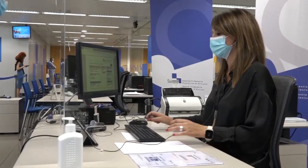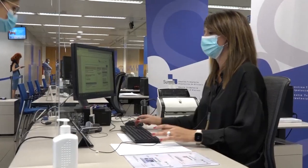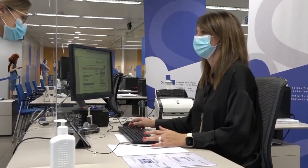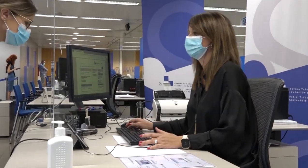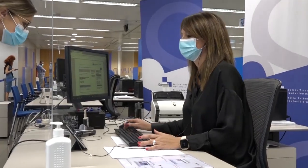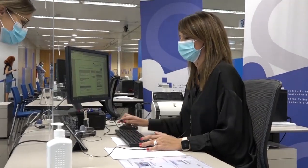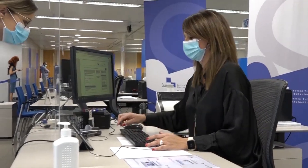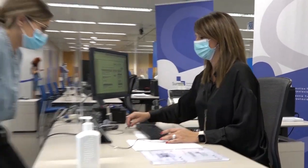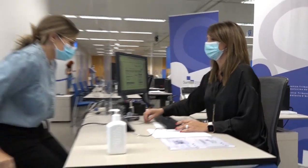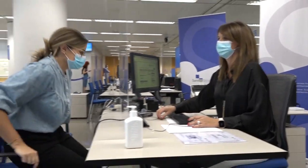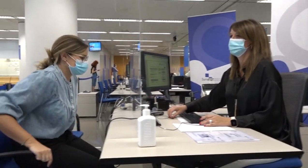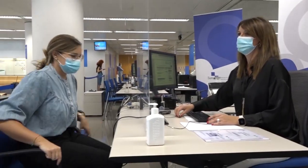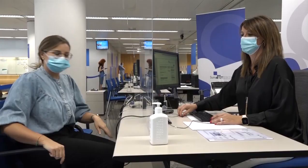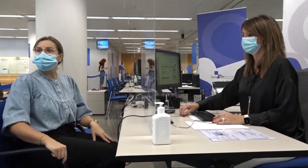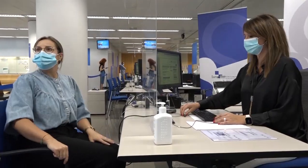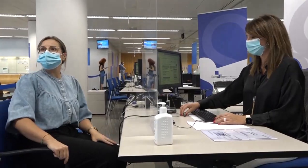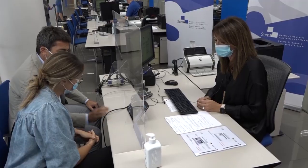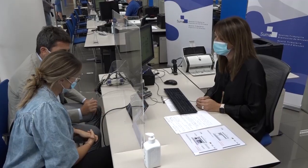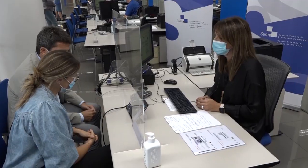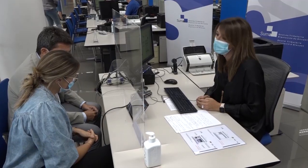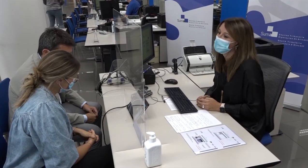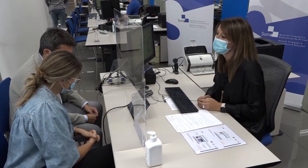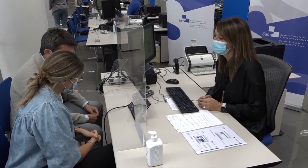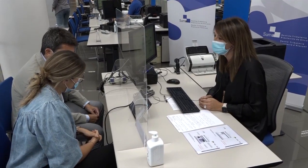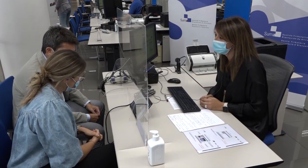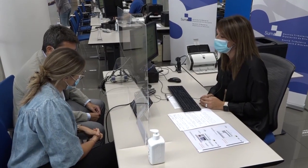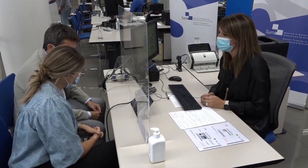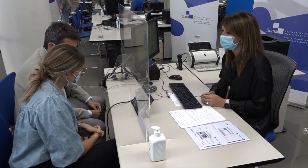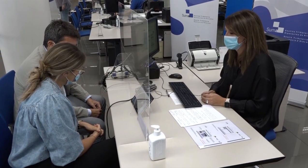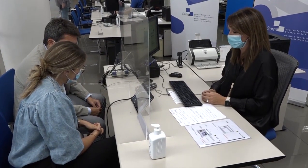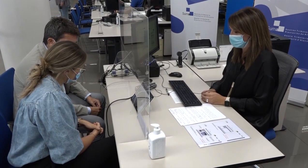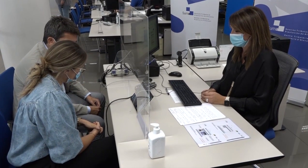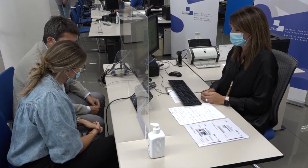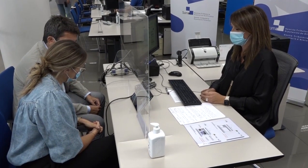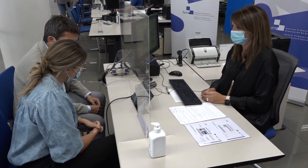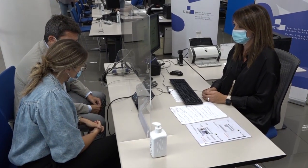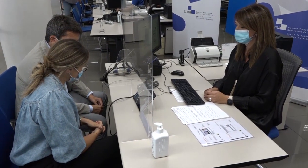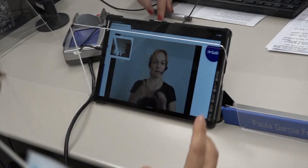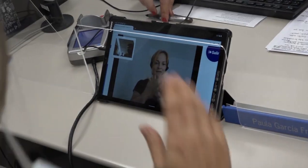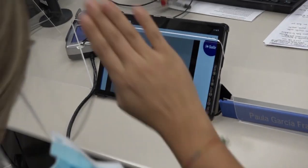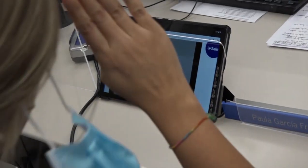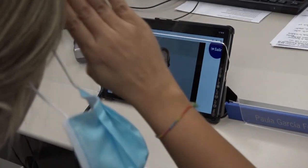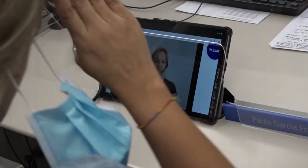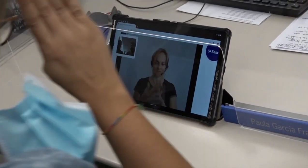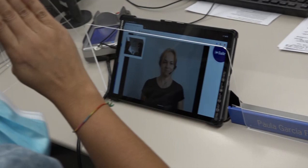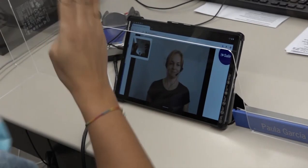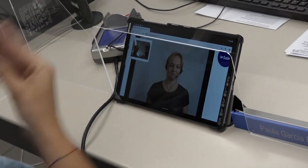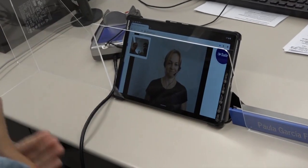FESORD, SUMA pone a disposición de los contribuyentes con dificultades auditivas y desde la propia oficina un servicio remoto de